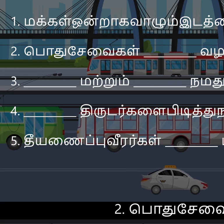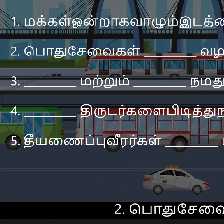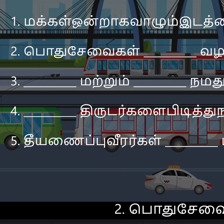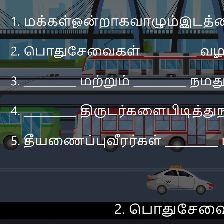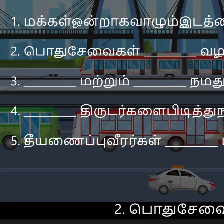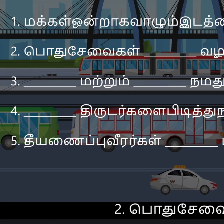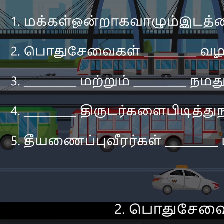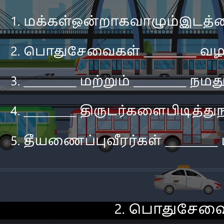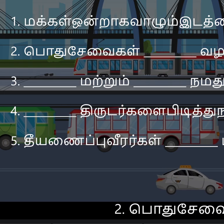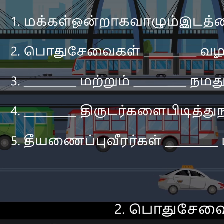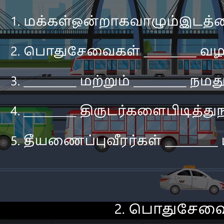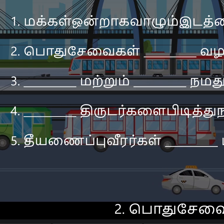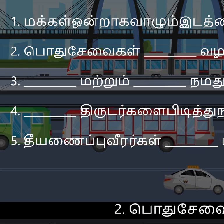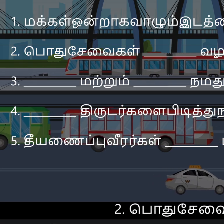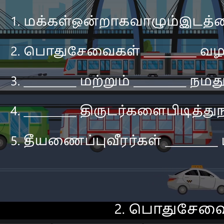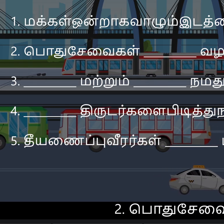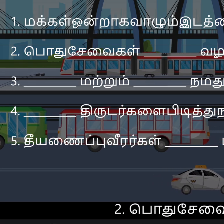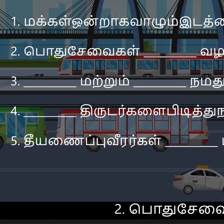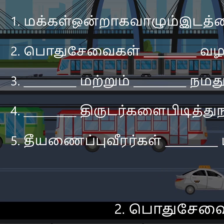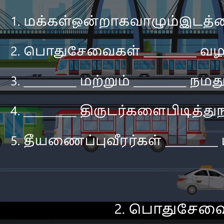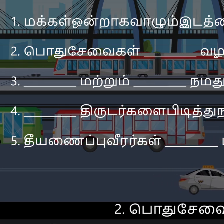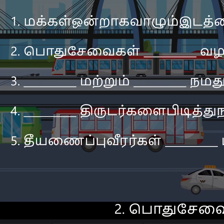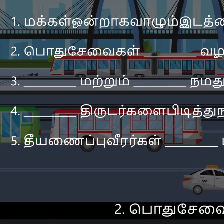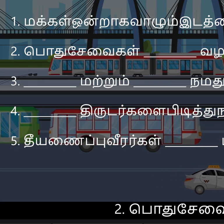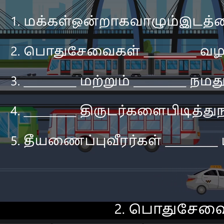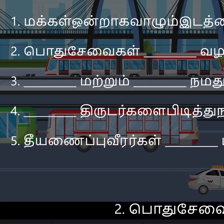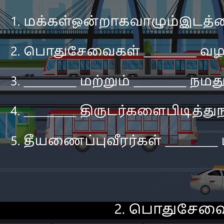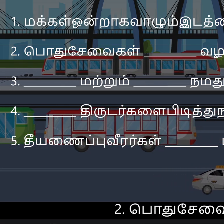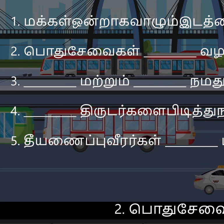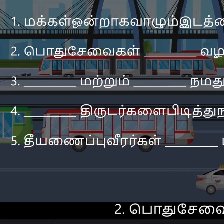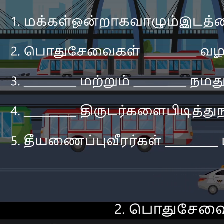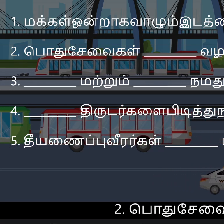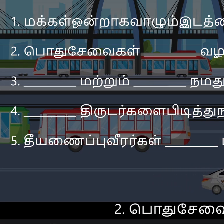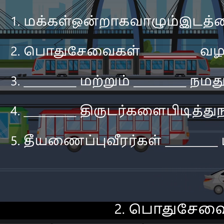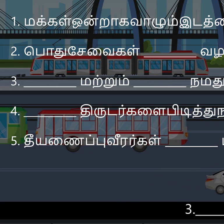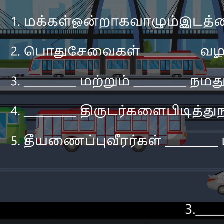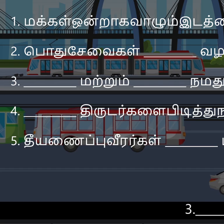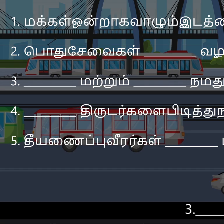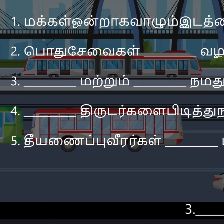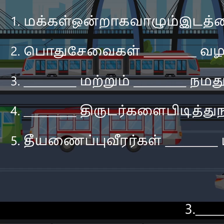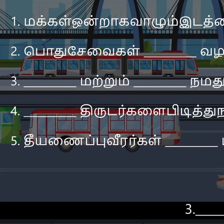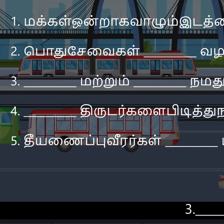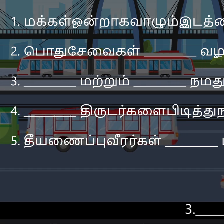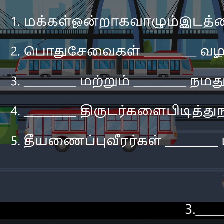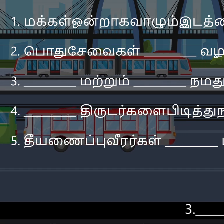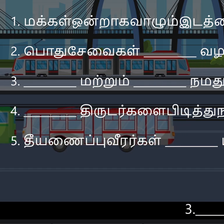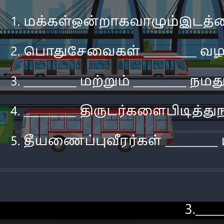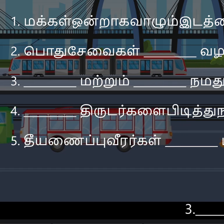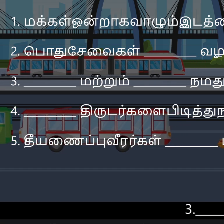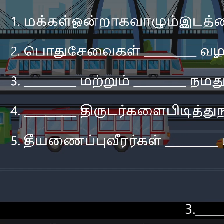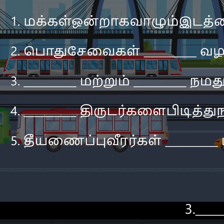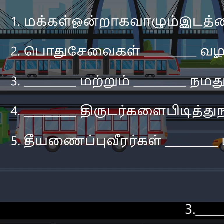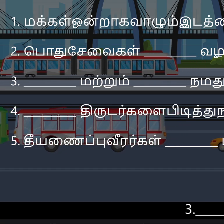கேள்வி 2. பொது சேவைகள் டேஷ் வழங்குகின்றன. கேள்வி